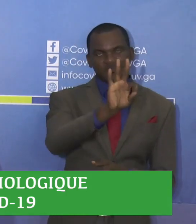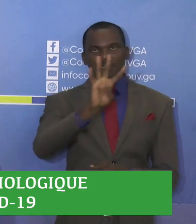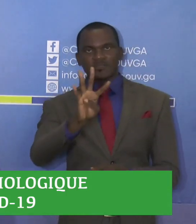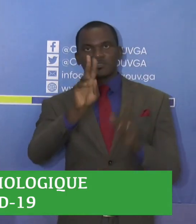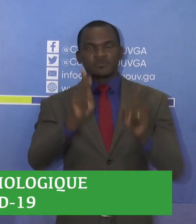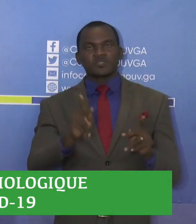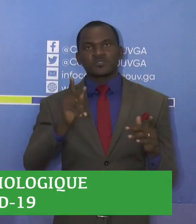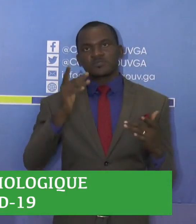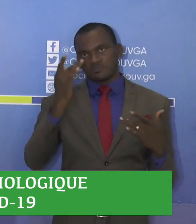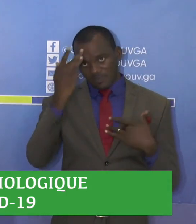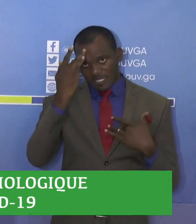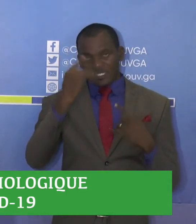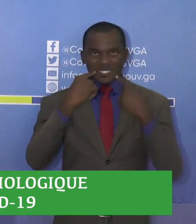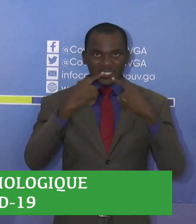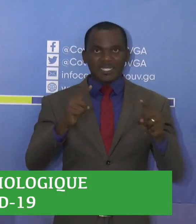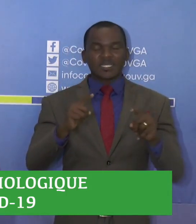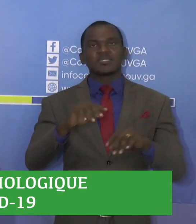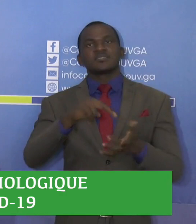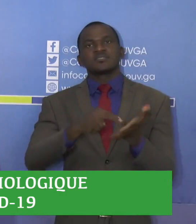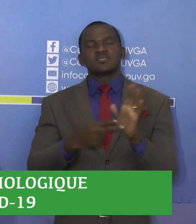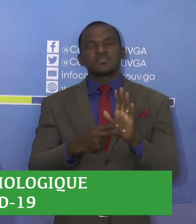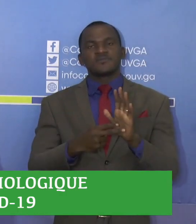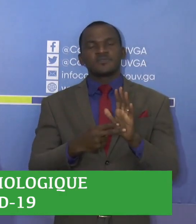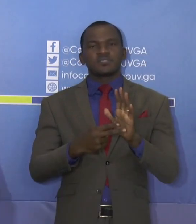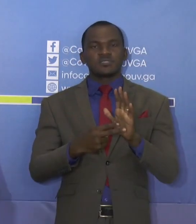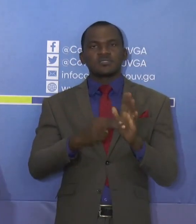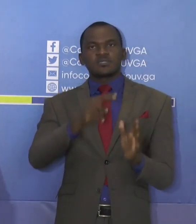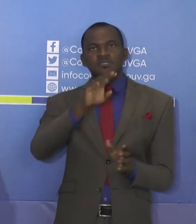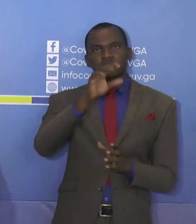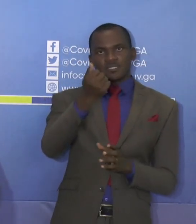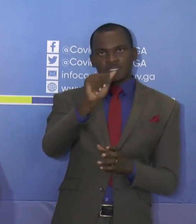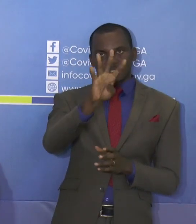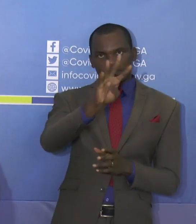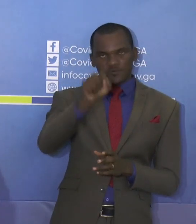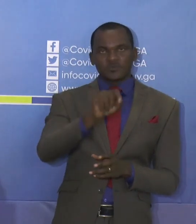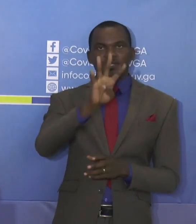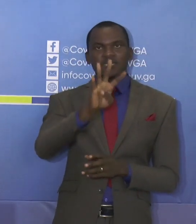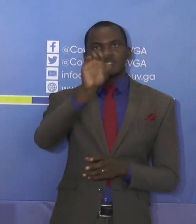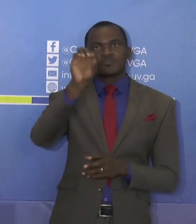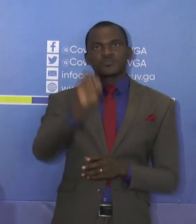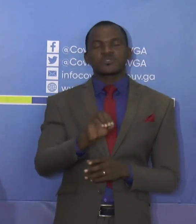294 cas positifs déclarés, soit un pourcentage de 14,4%.